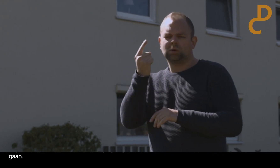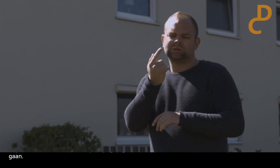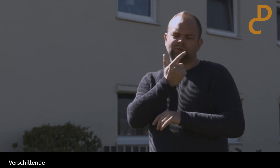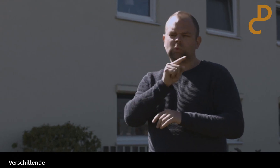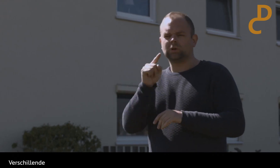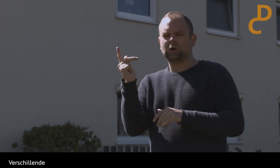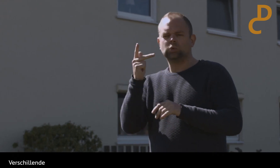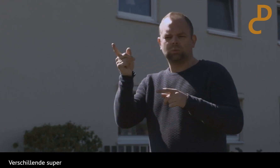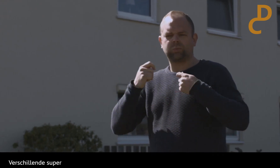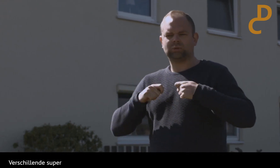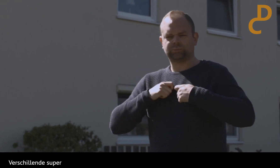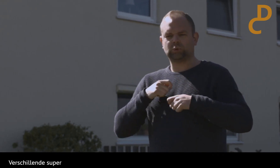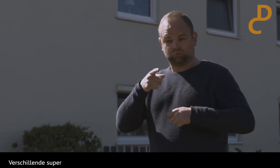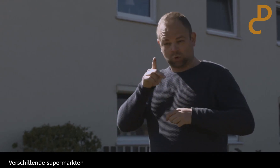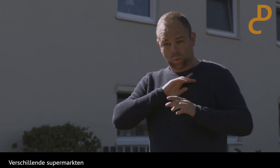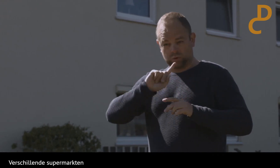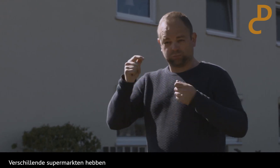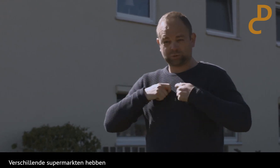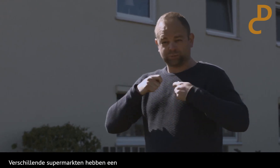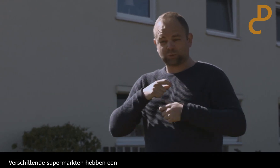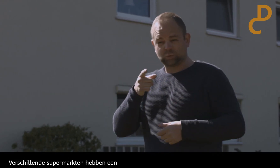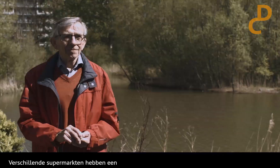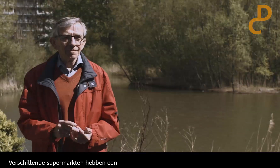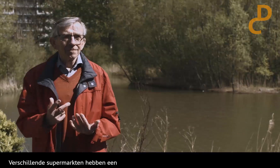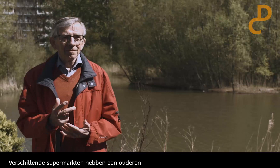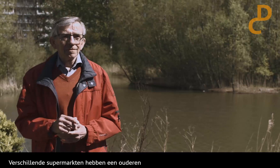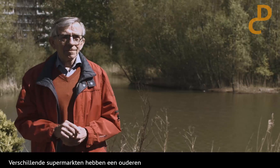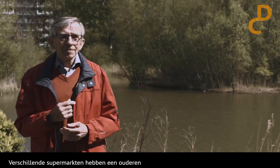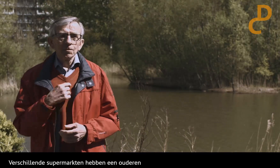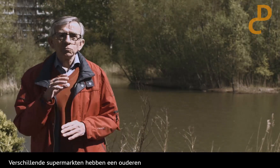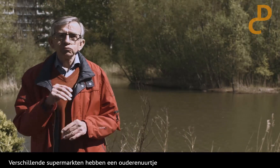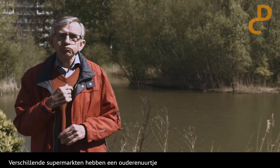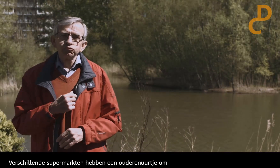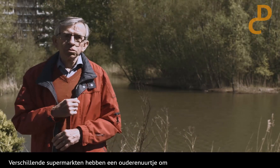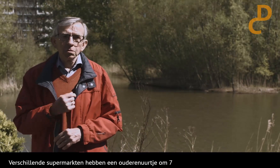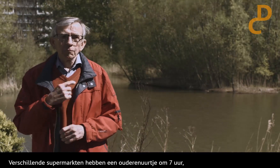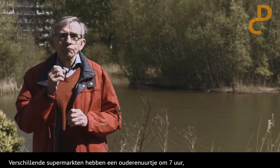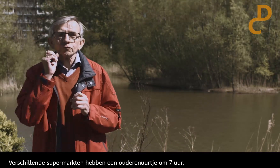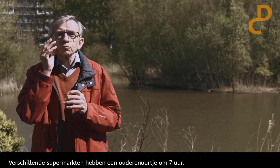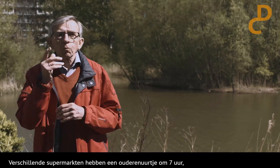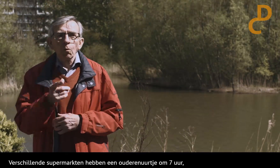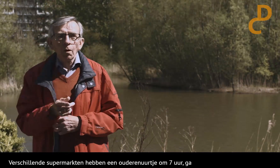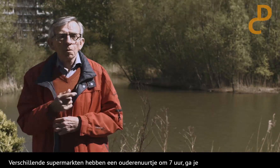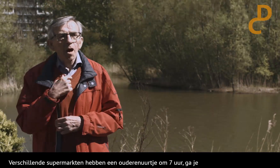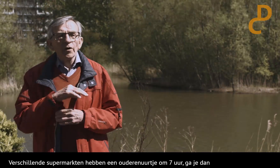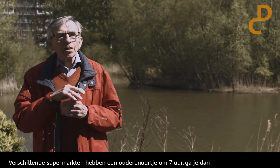ochtends een ouderenuurtje van 7 tot 8 uur om boodschappen te doen. Ga je dan ook boodschappen doen? Nee, kom op zeg, dat doe ik niet veel te